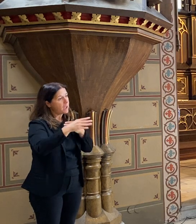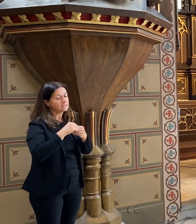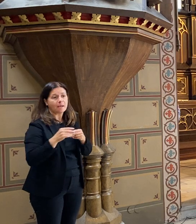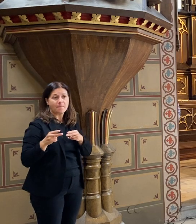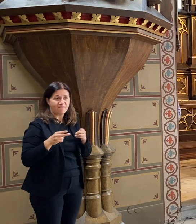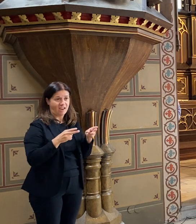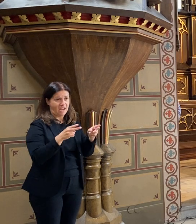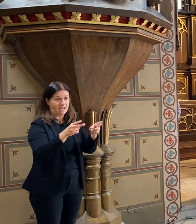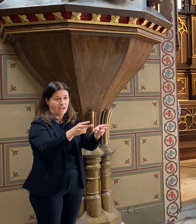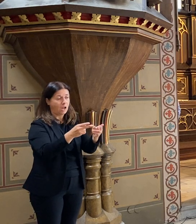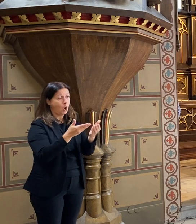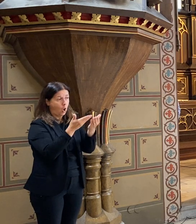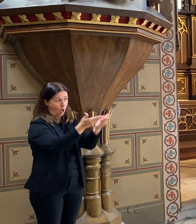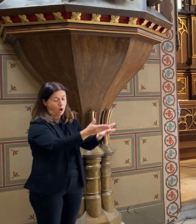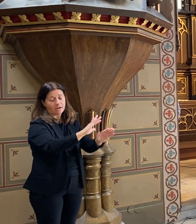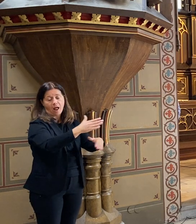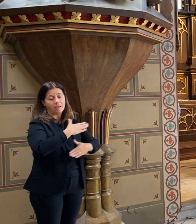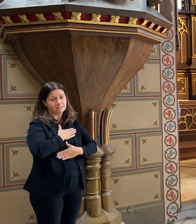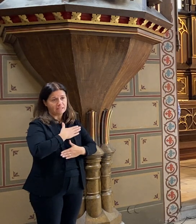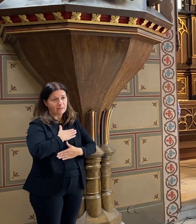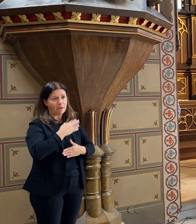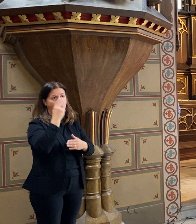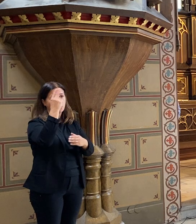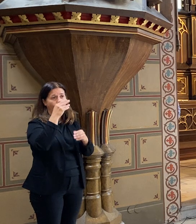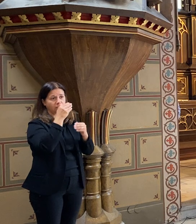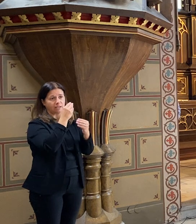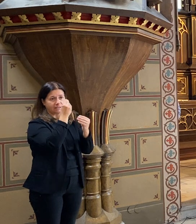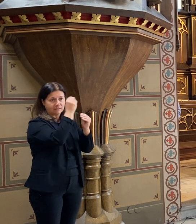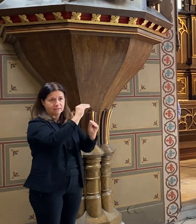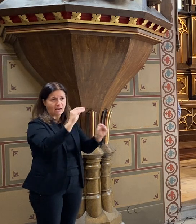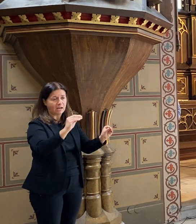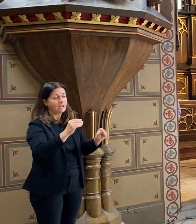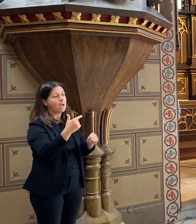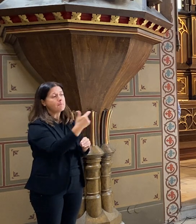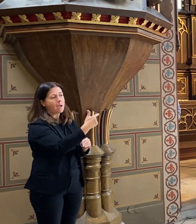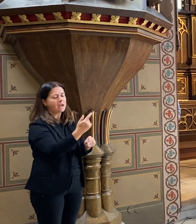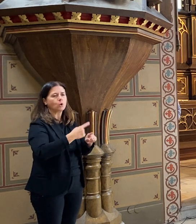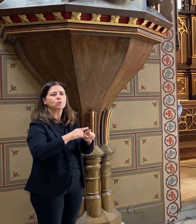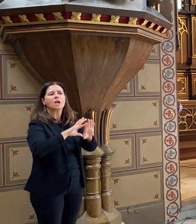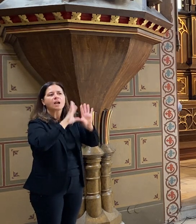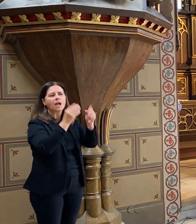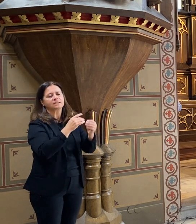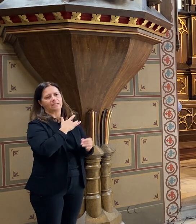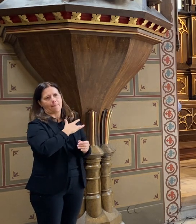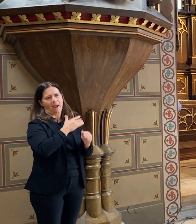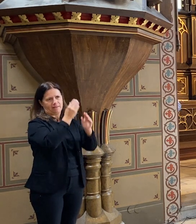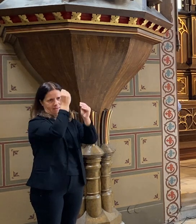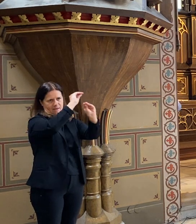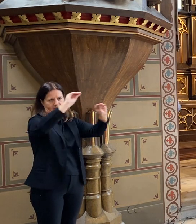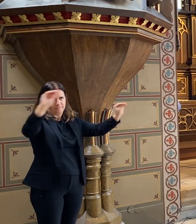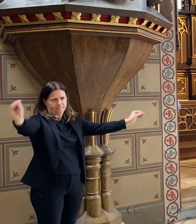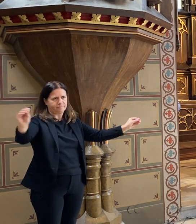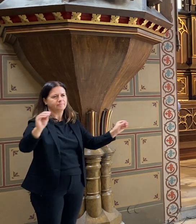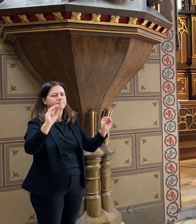Wege. Euch alles Liebe, Gottes Segen, euch beiden, aber auch der ganzen Gemeinde.